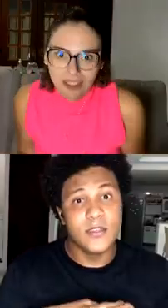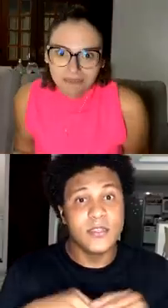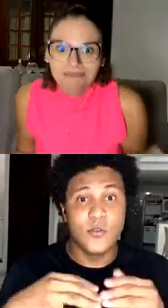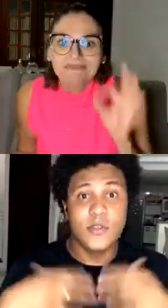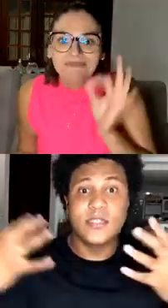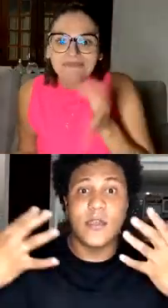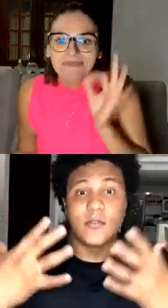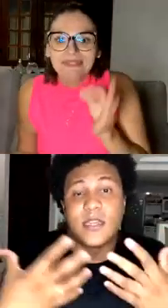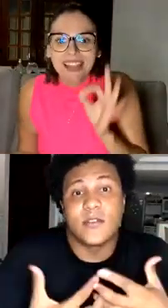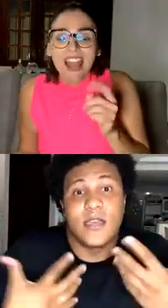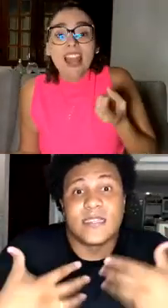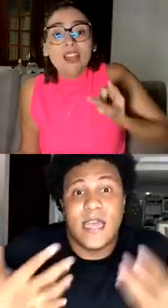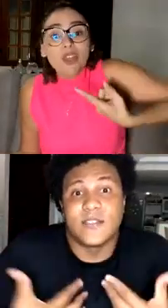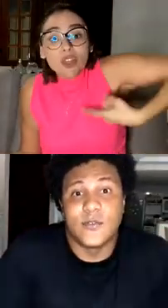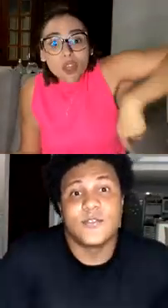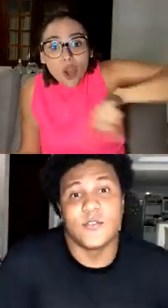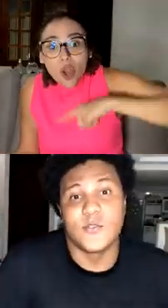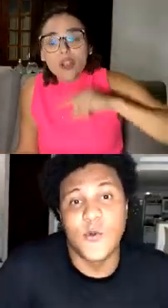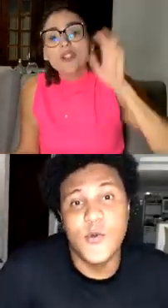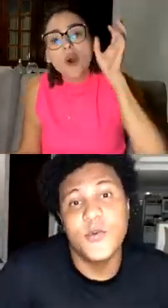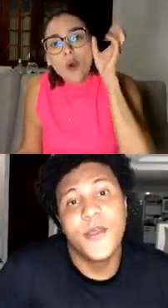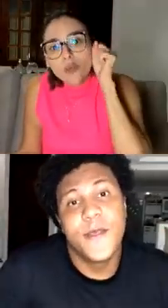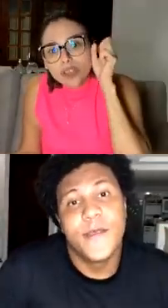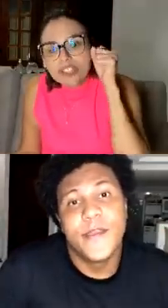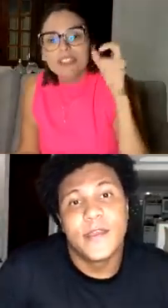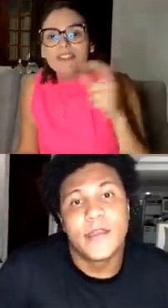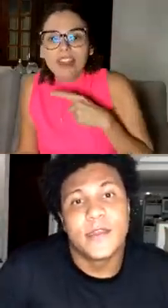quais são as coisas que acontecem, as reações do nosso corpo.